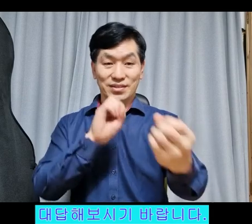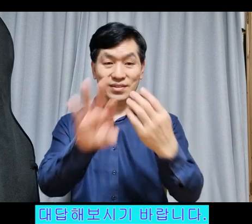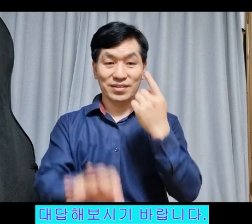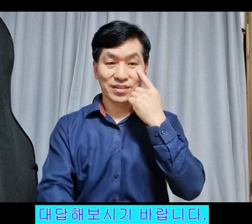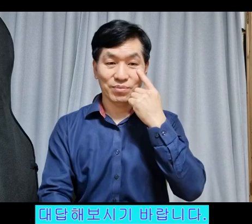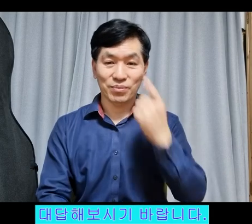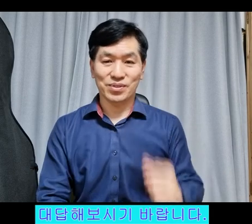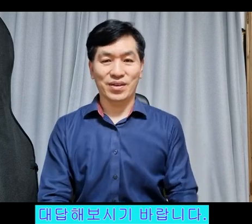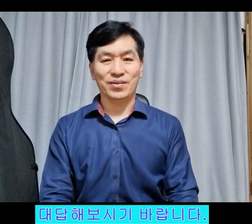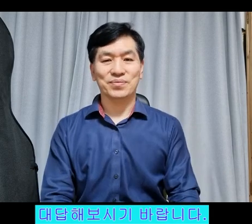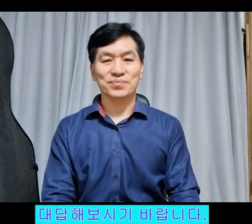대답해 보세요.